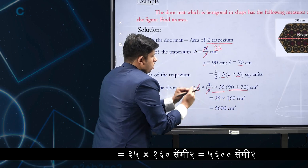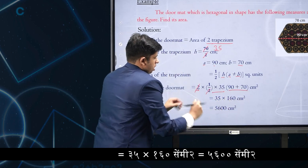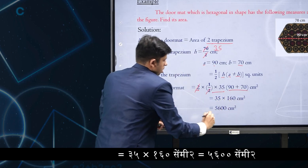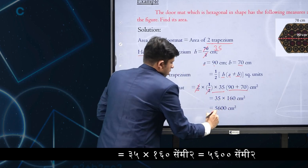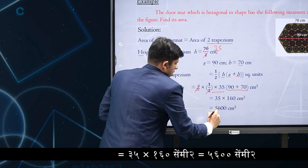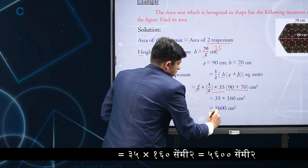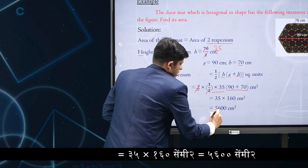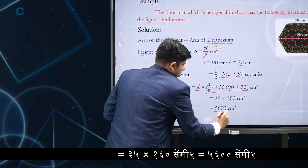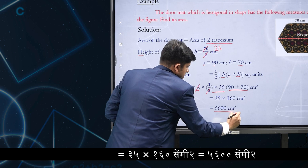5600 centimeter square.